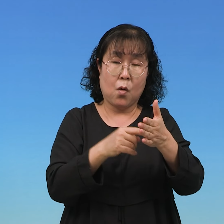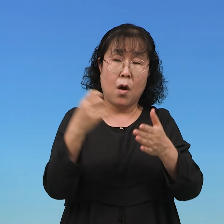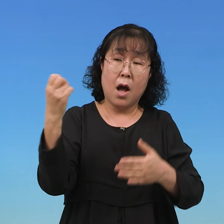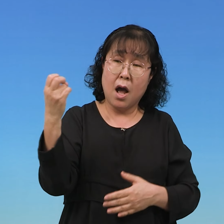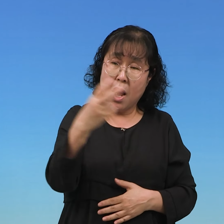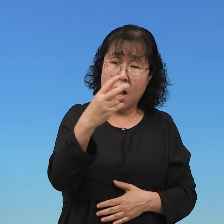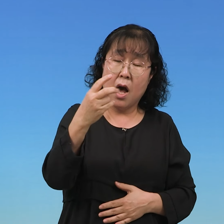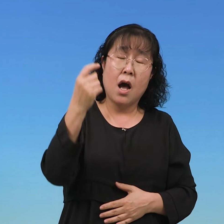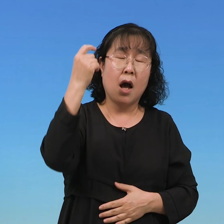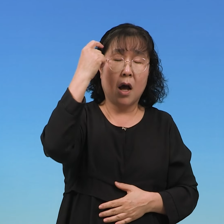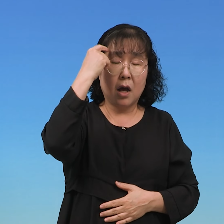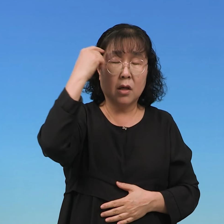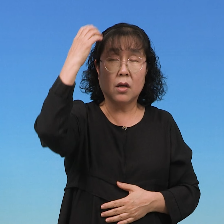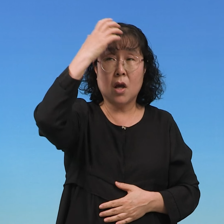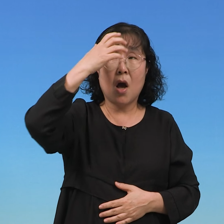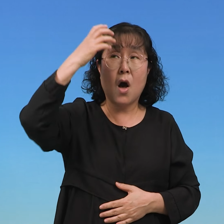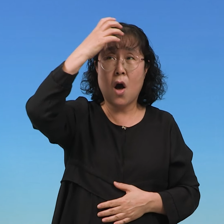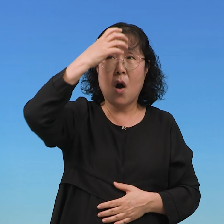영혼 다